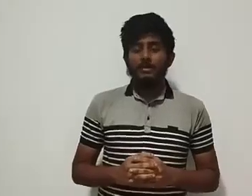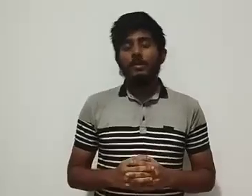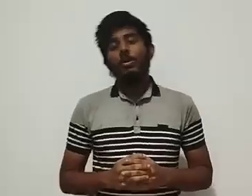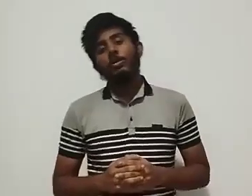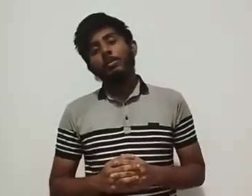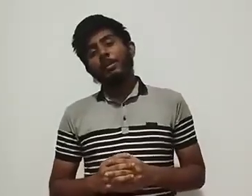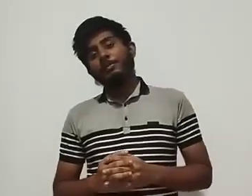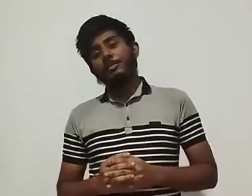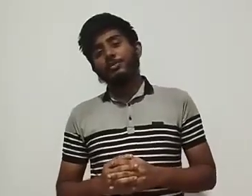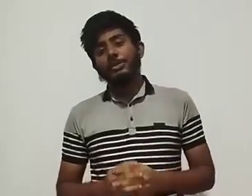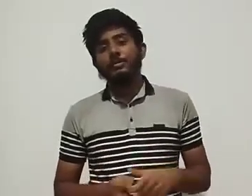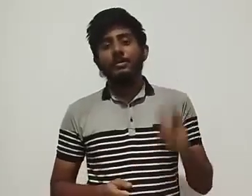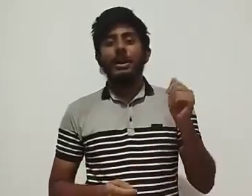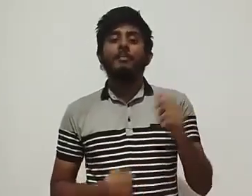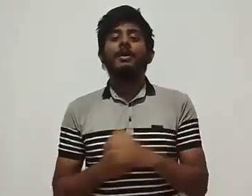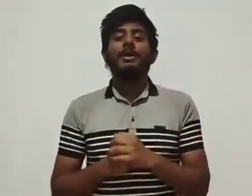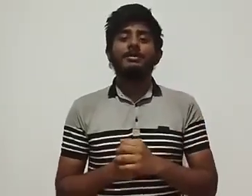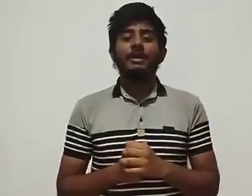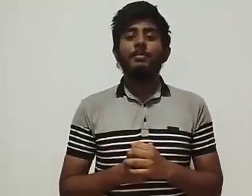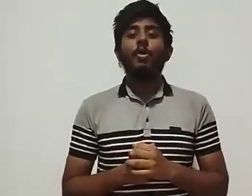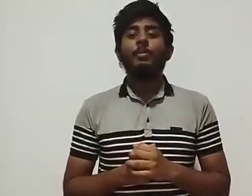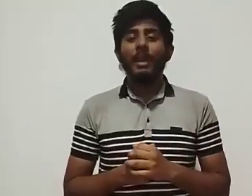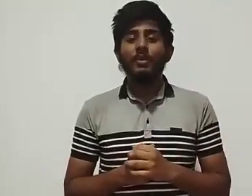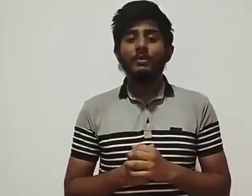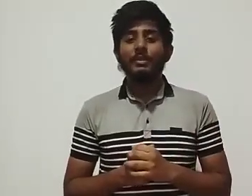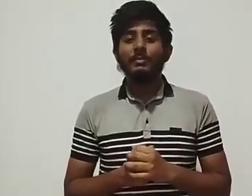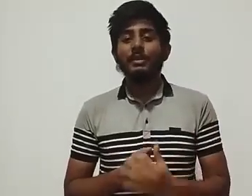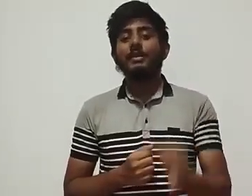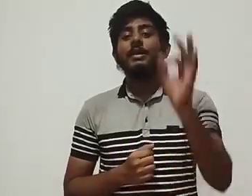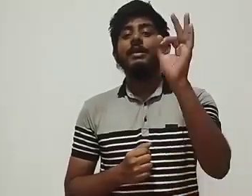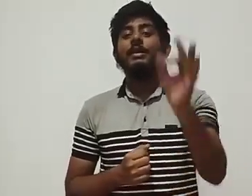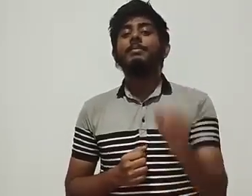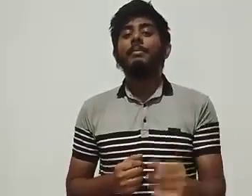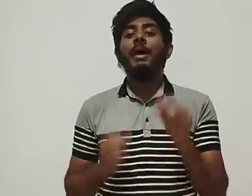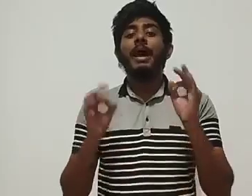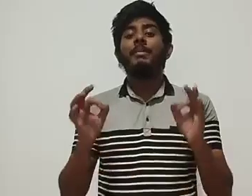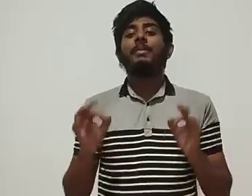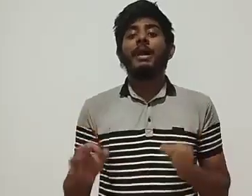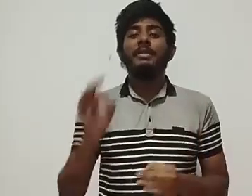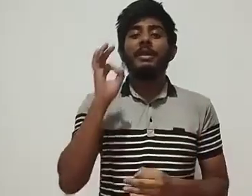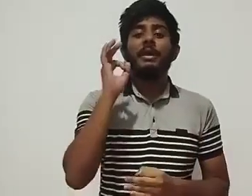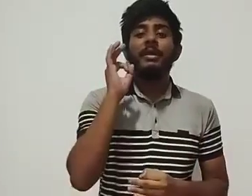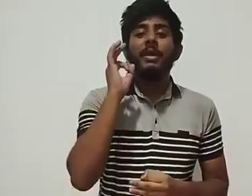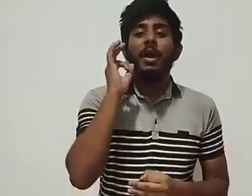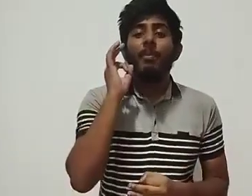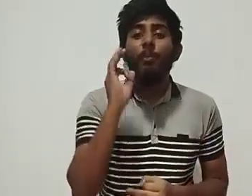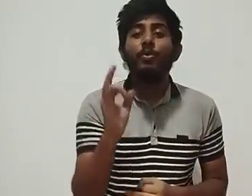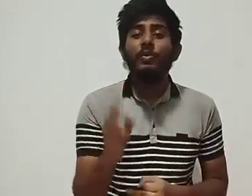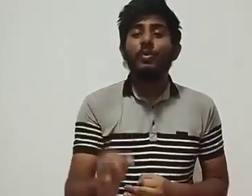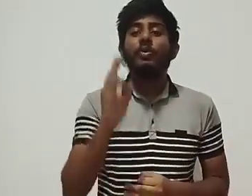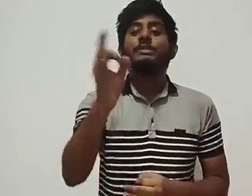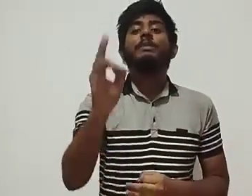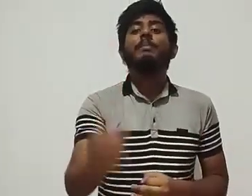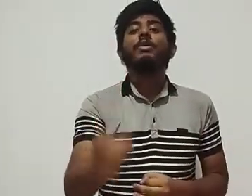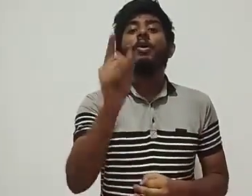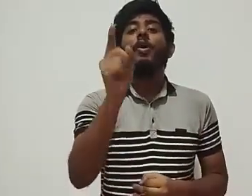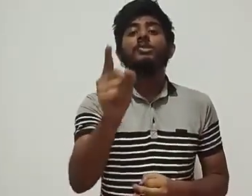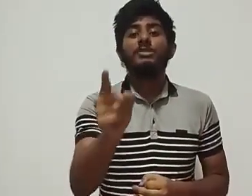আসসালামু আলাইকুম, আমি রিফাত হোসেন। আপনারা আজকে একটা বড় নাটক দেখতে পেলেন, কিভাবে আমার ভাইদেরকে বন্দি করে, জিম্মি করে, অস্ত্রের